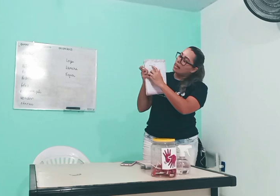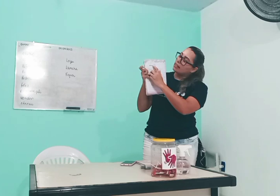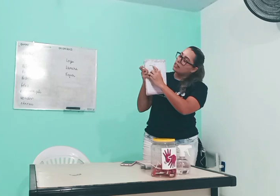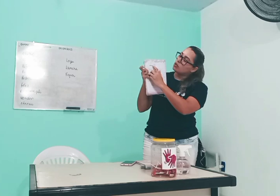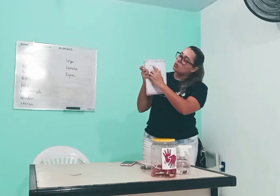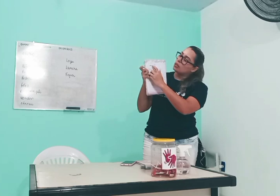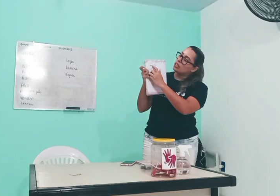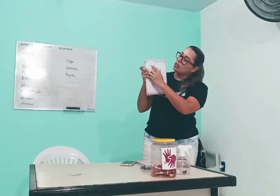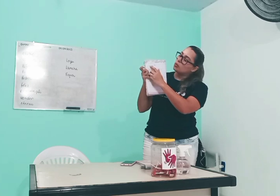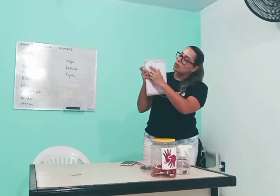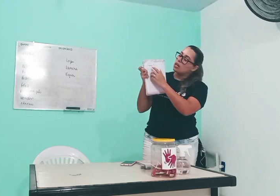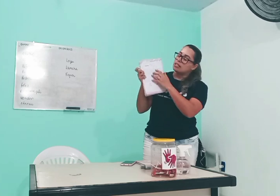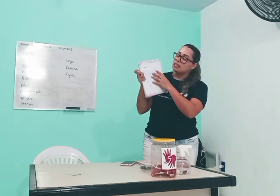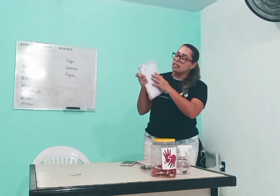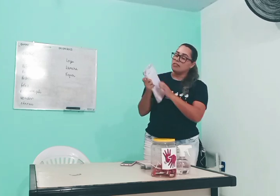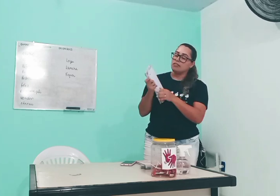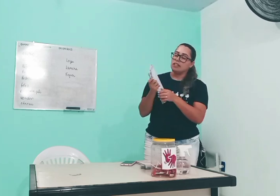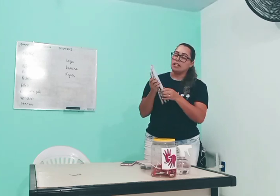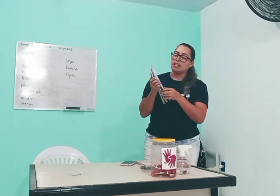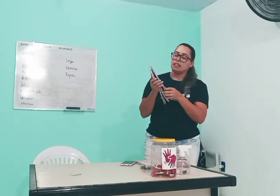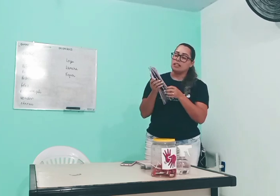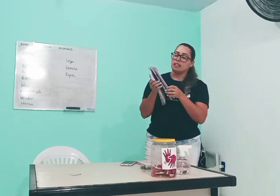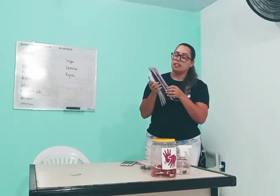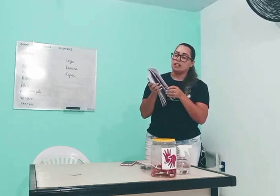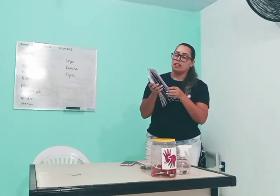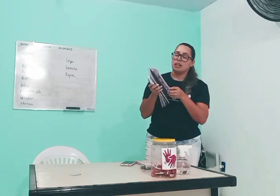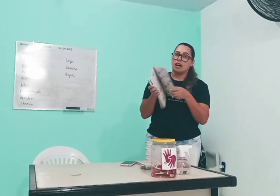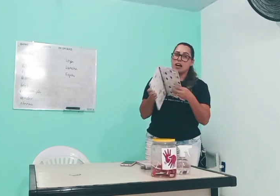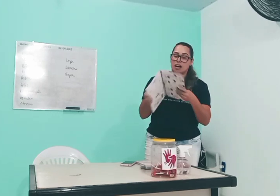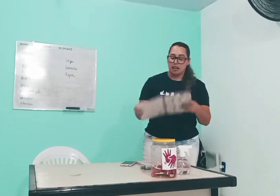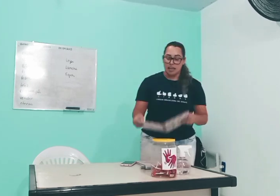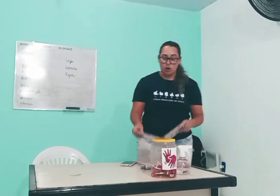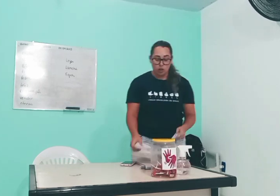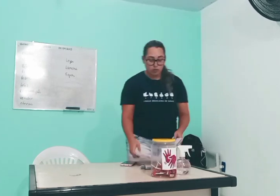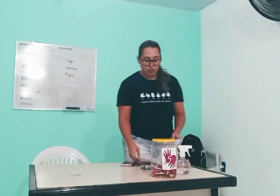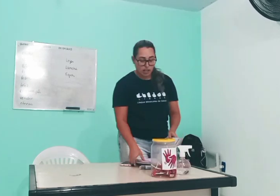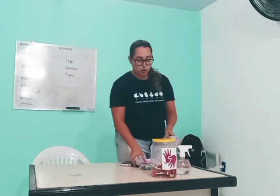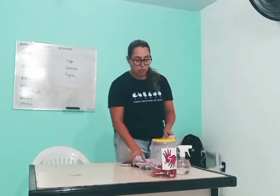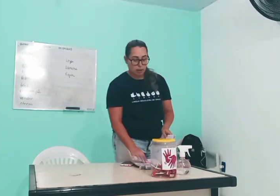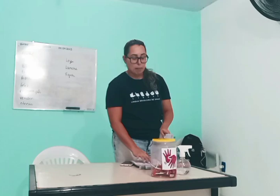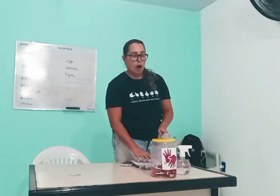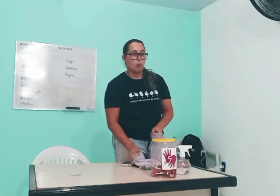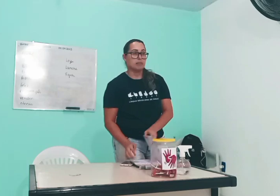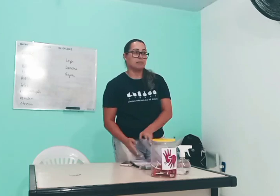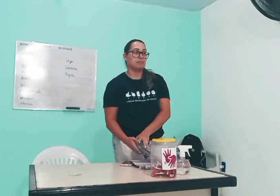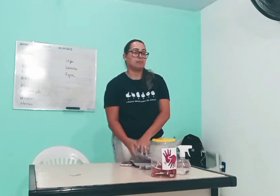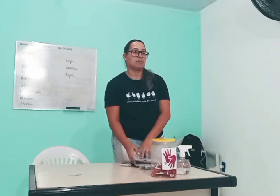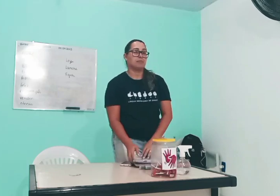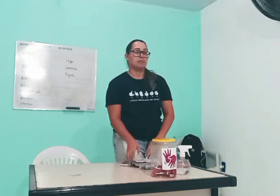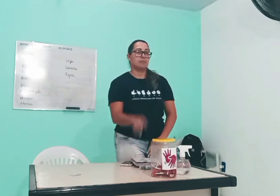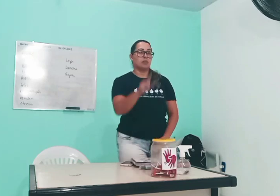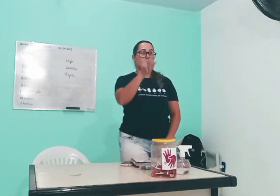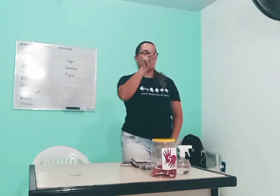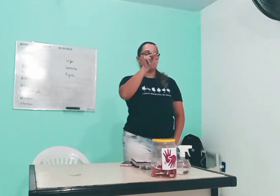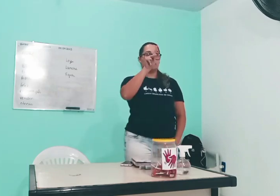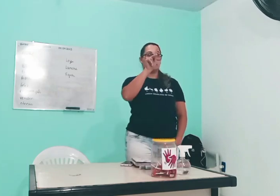tá escurinho, significa que eu não vejo a minha palma. Ó.